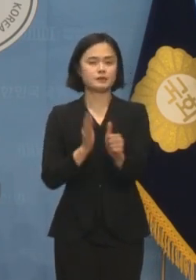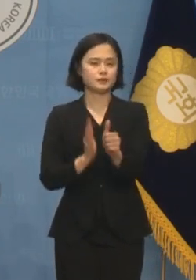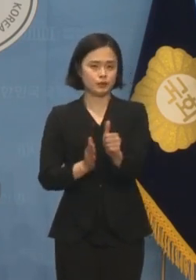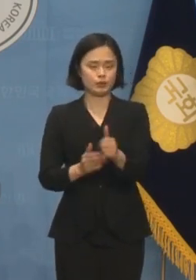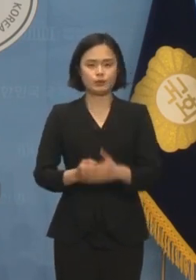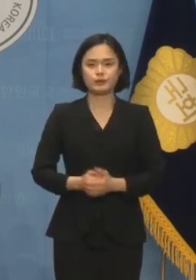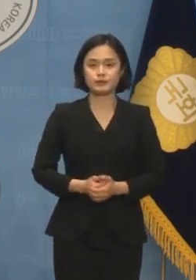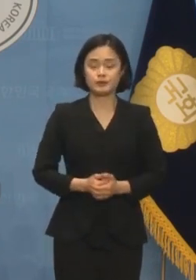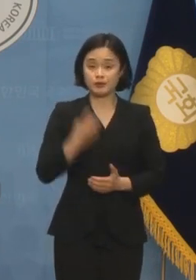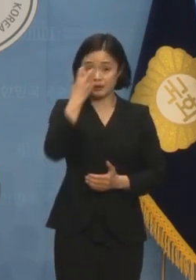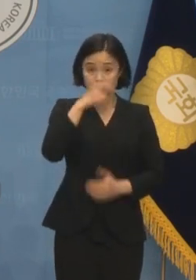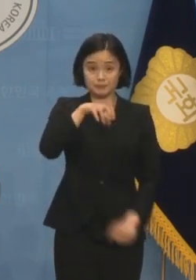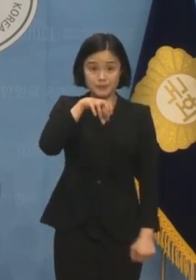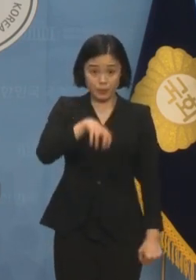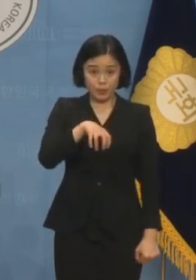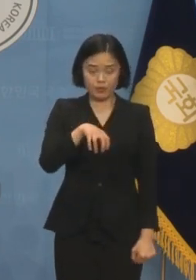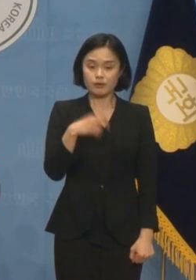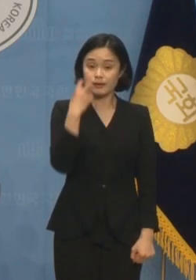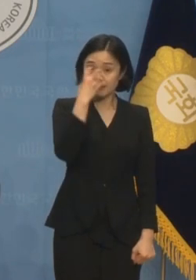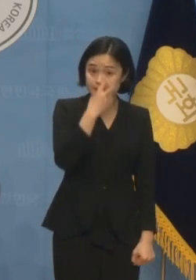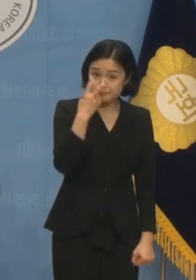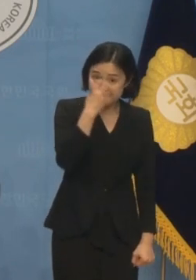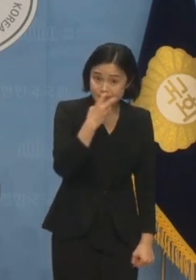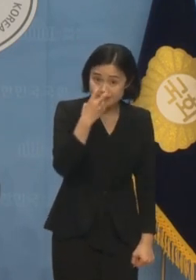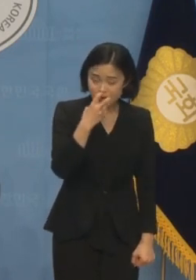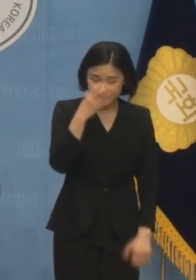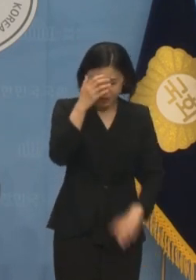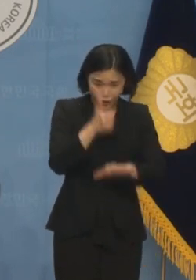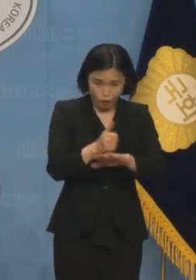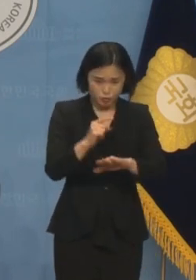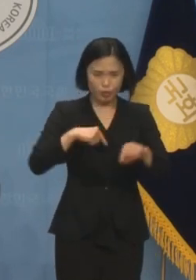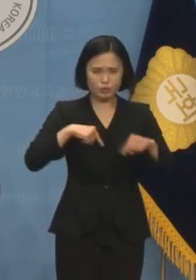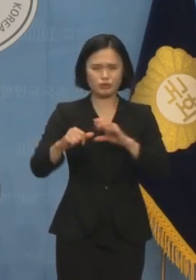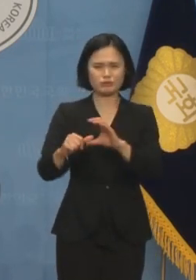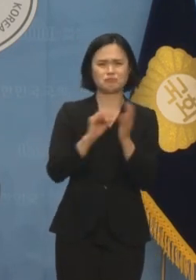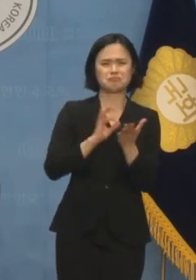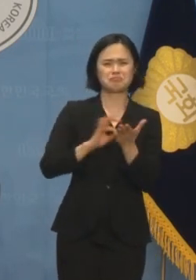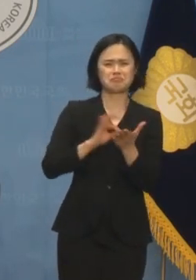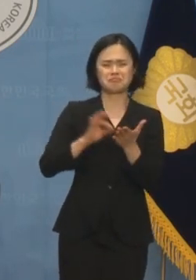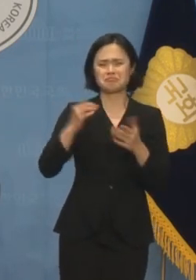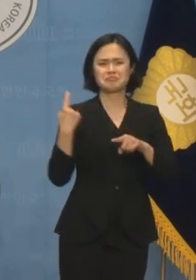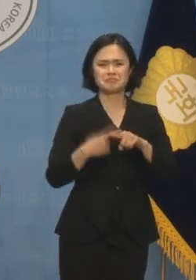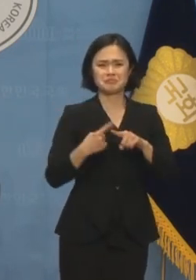감사원의 감사가 정치질에 불과하다는 대법원 판결이 나왔습니다.